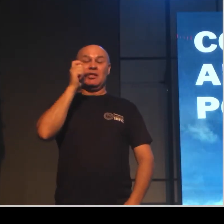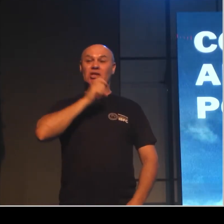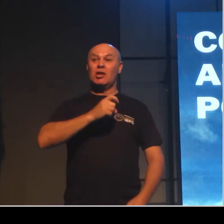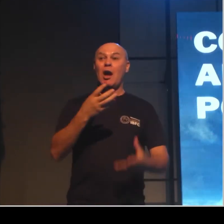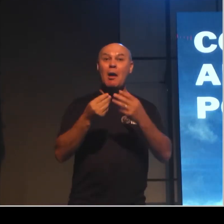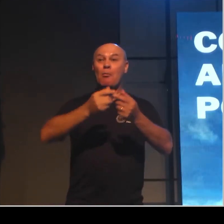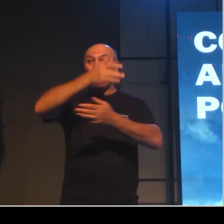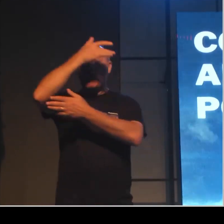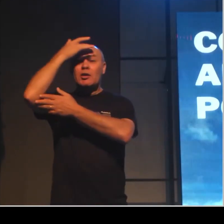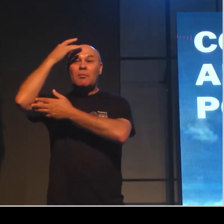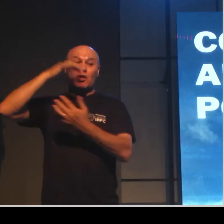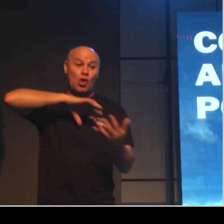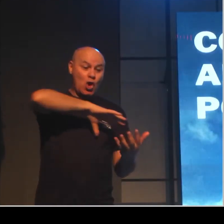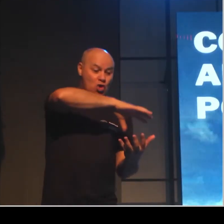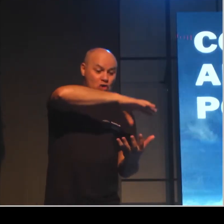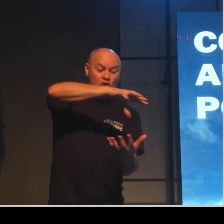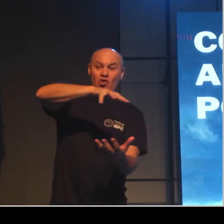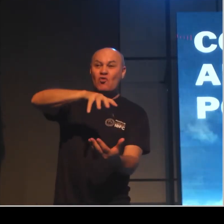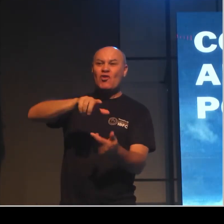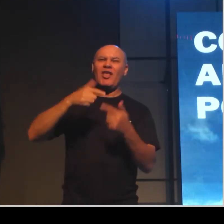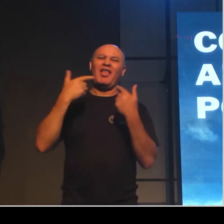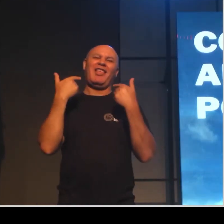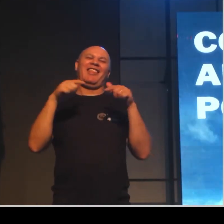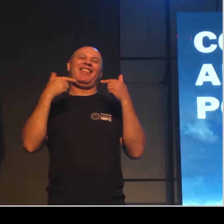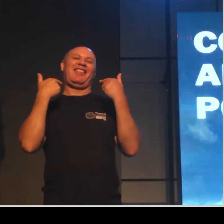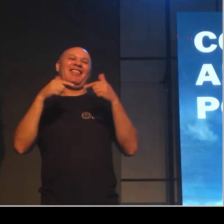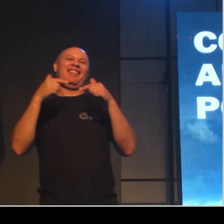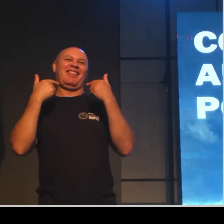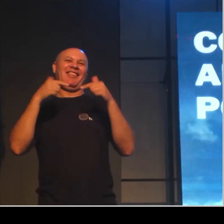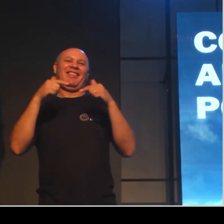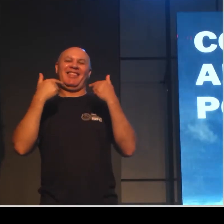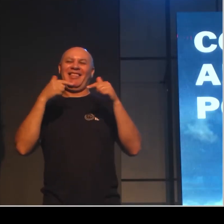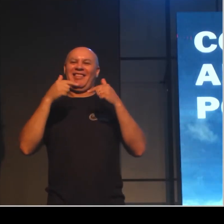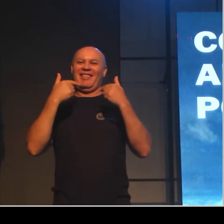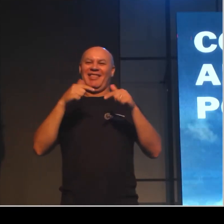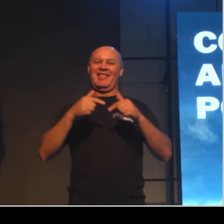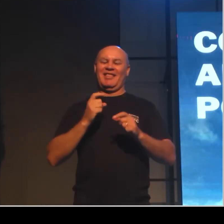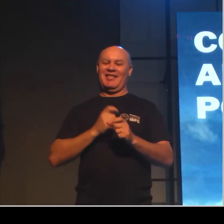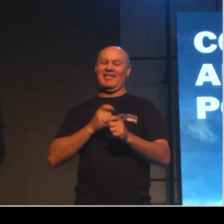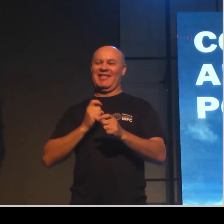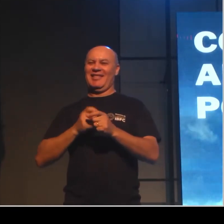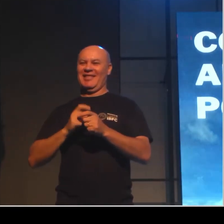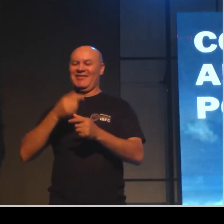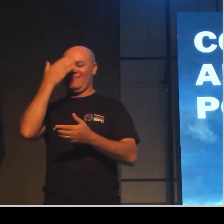daqueles que acreditam no nascimento virginal. Agora você imagine José.